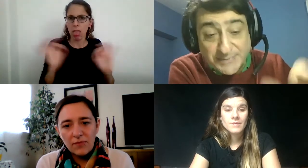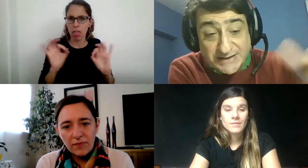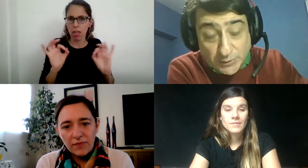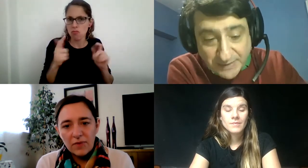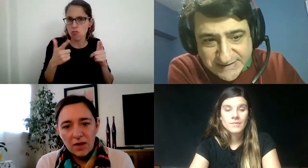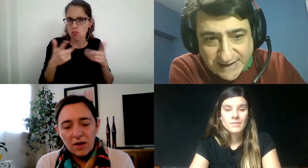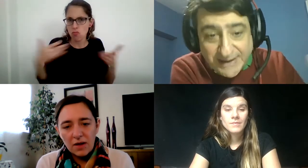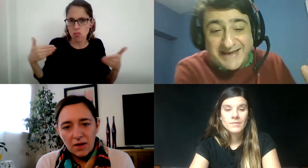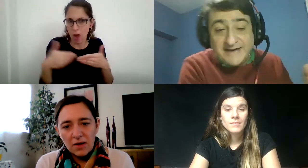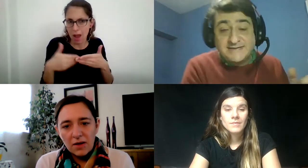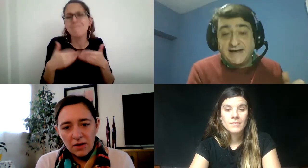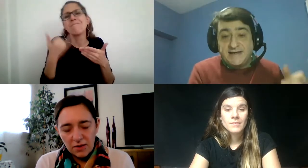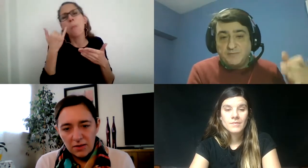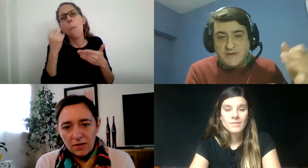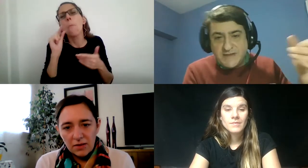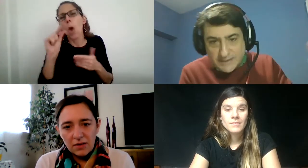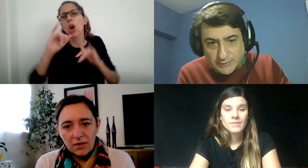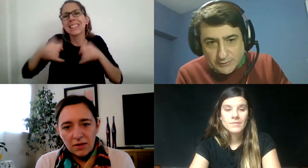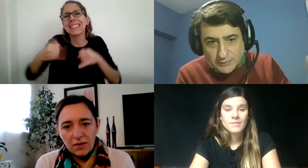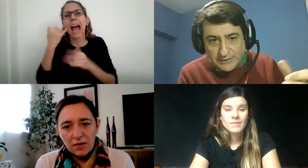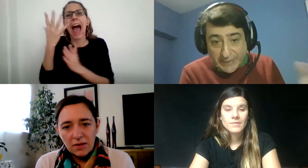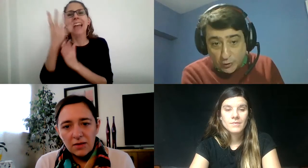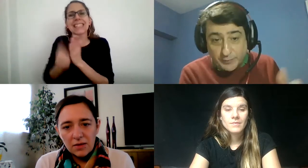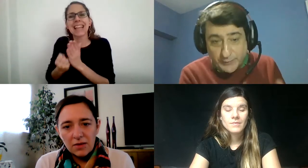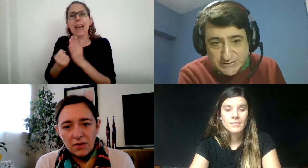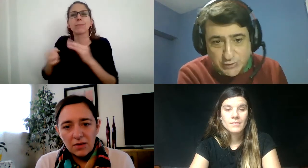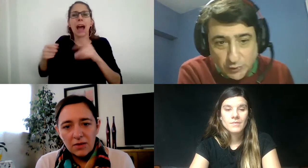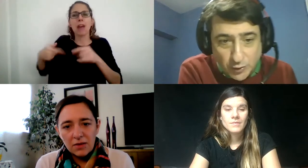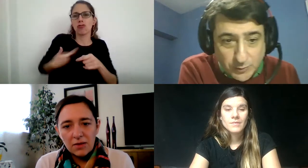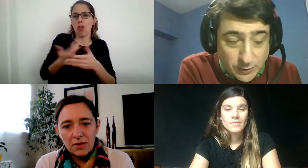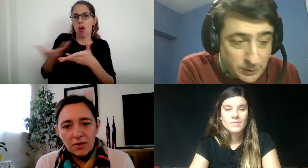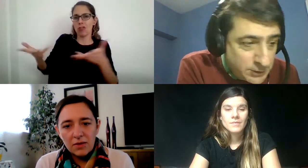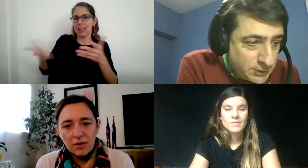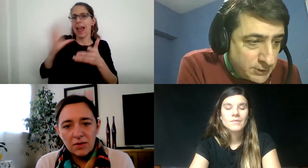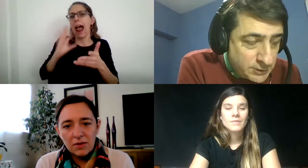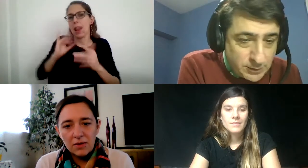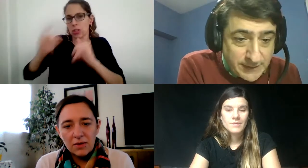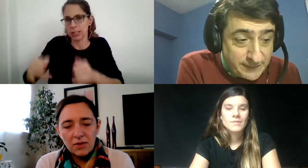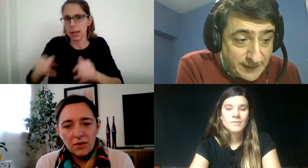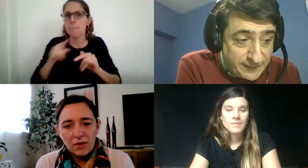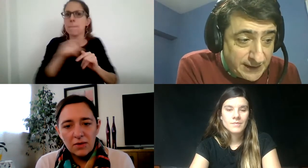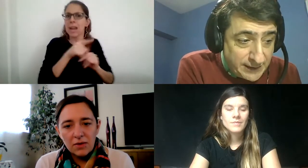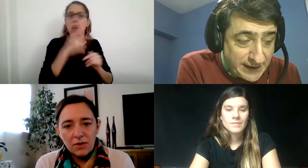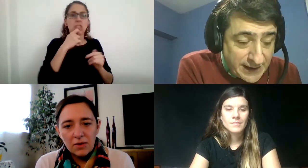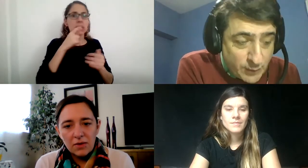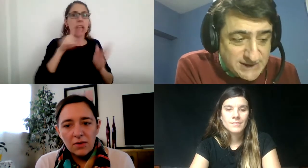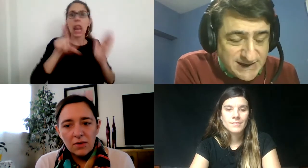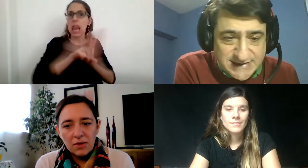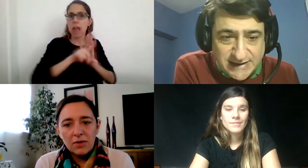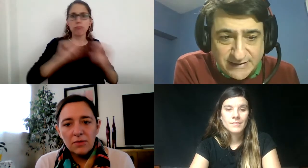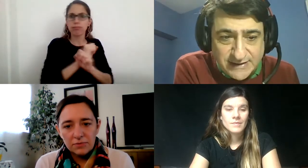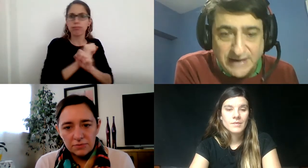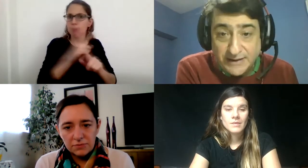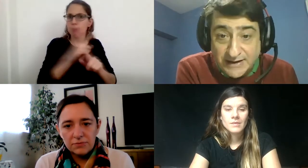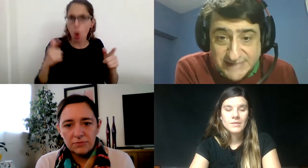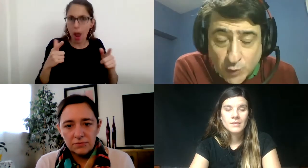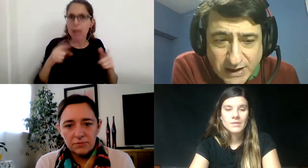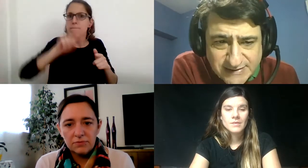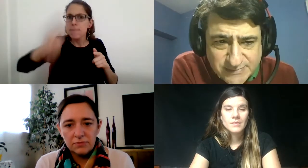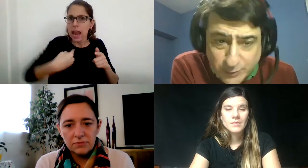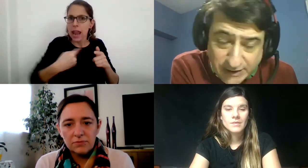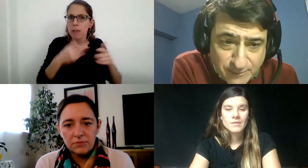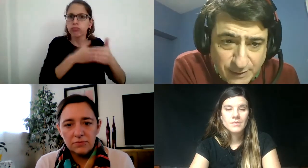una aceptación parcial, ¿está impidiendo la incorporación como de la lengua de señas argentina en